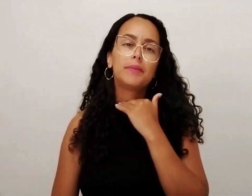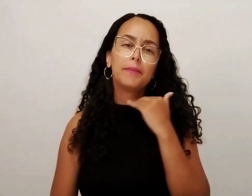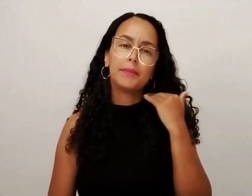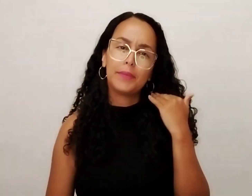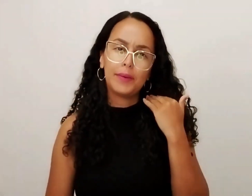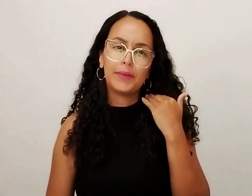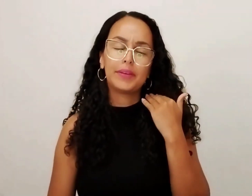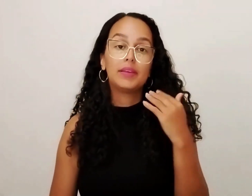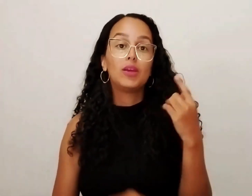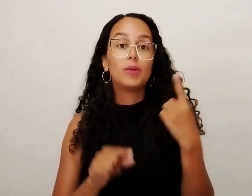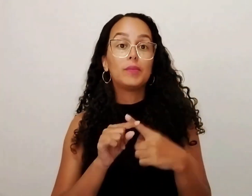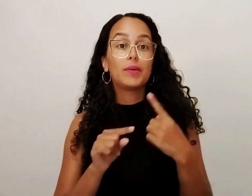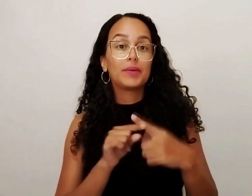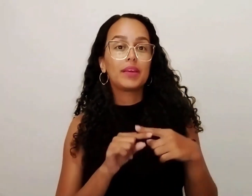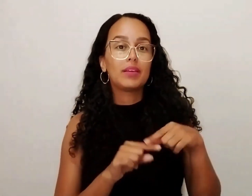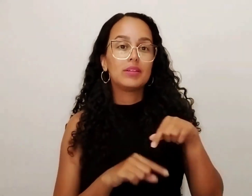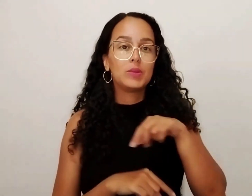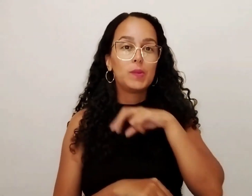muito triste. Dá a